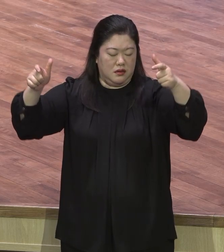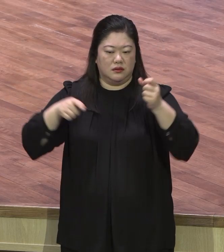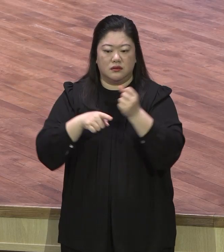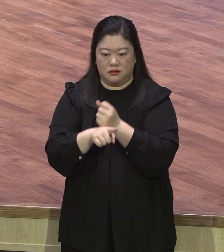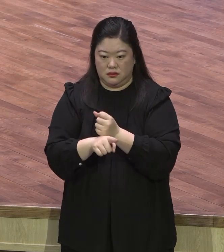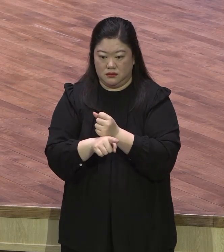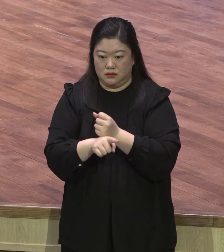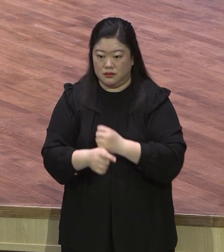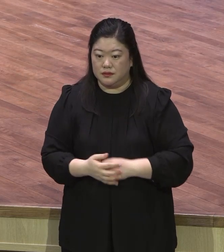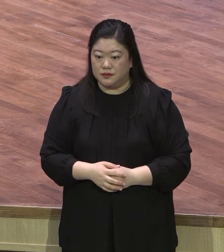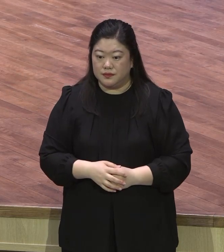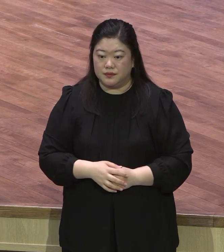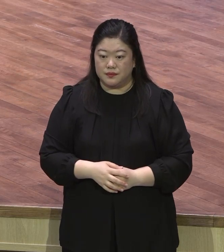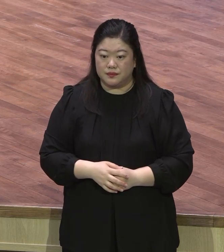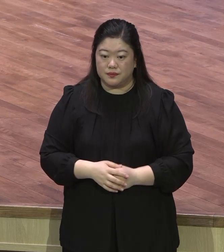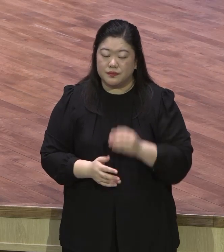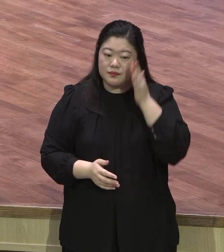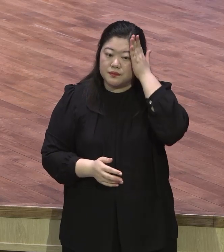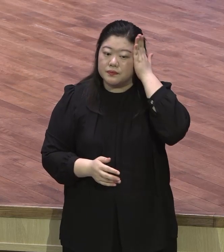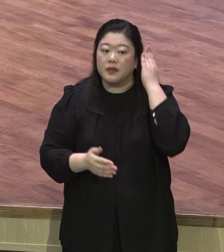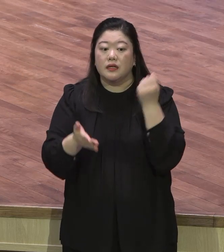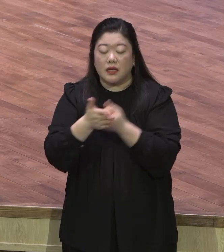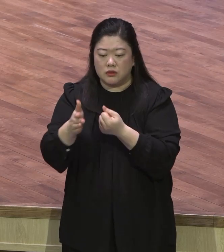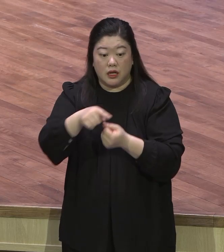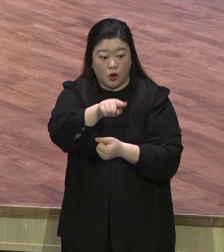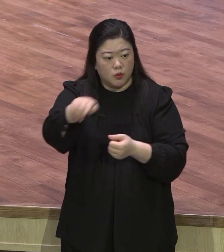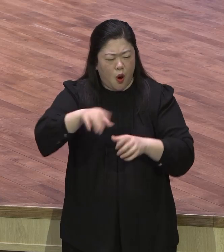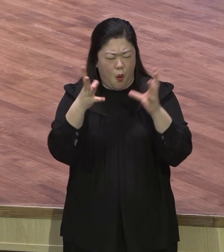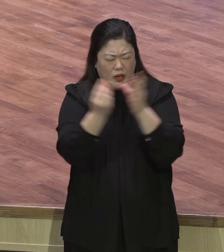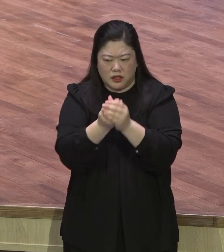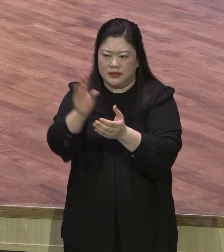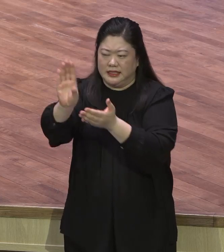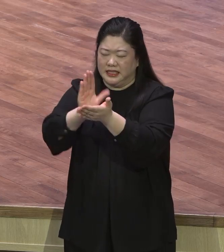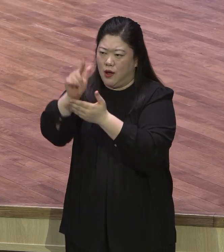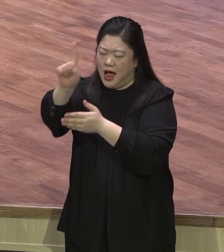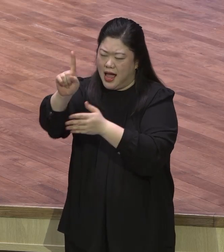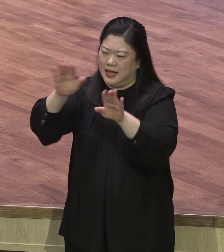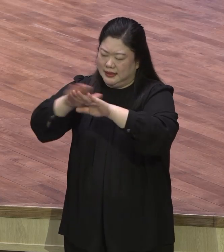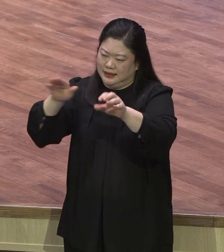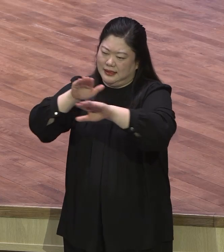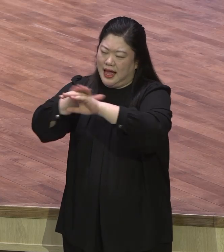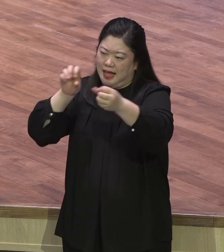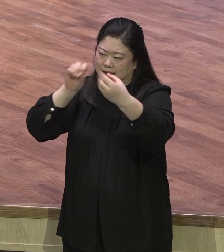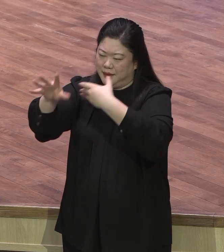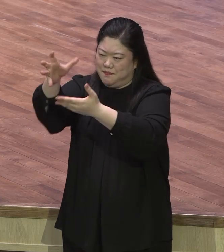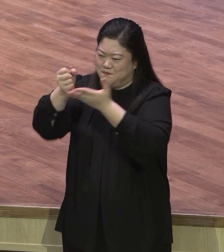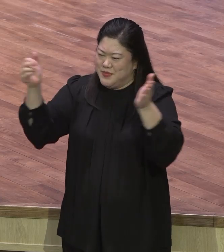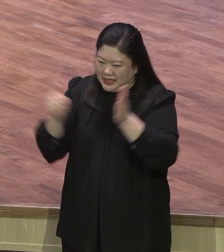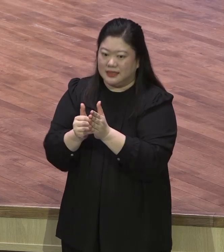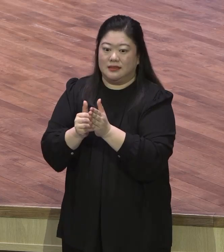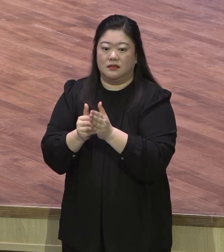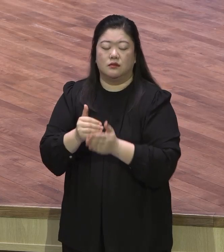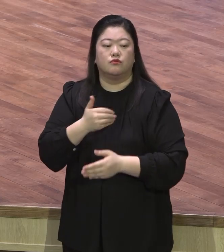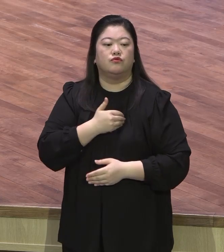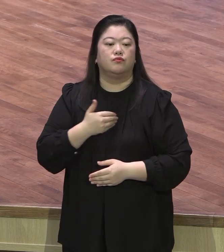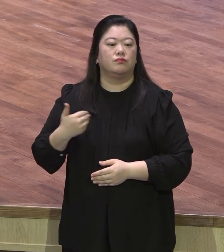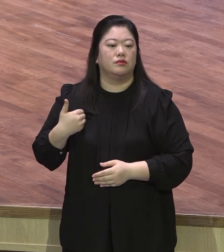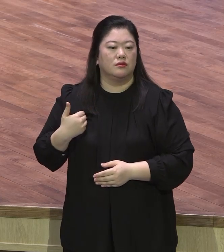그래서 오직 그리스도로 결론 나야 하고 오직 성령 충만으로 힘을 얻어야 된다 이런